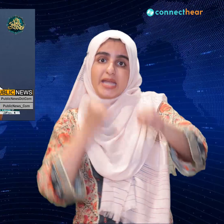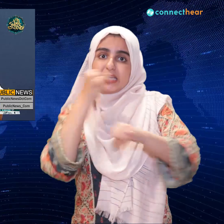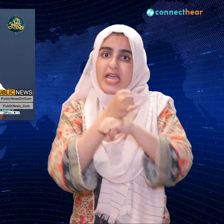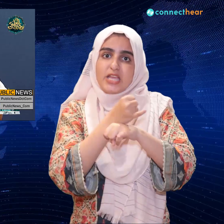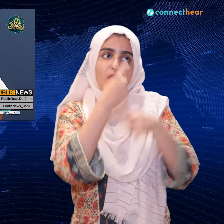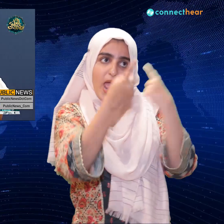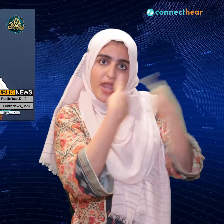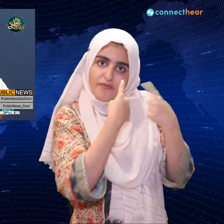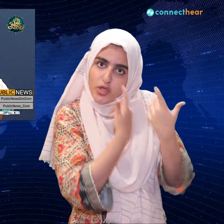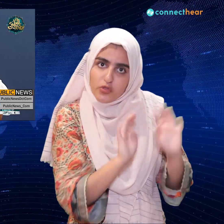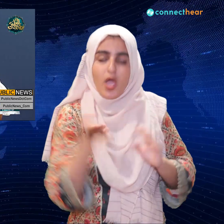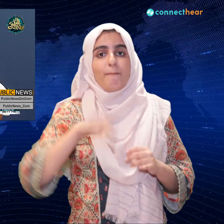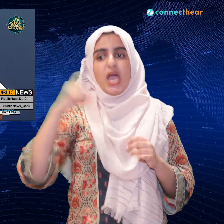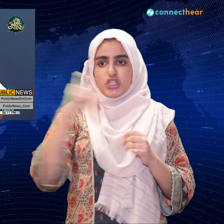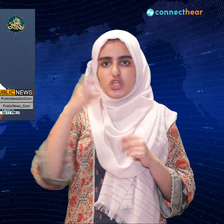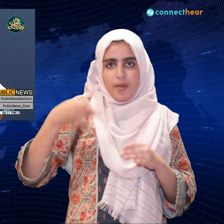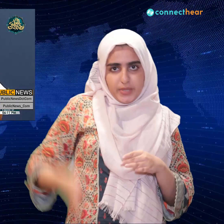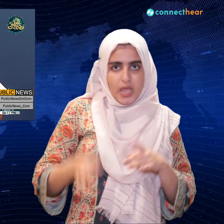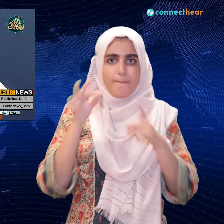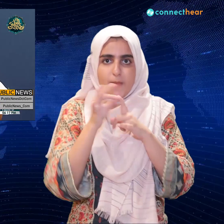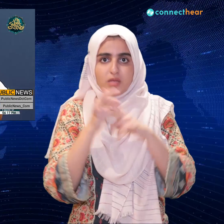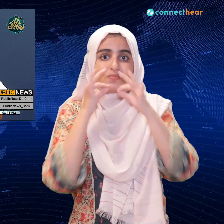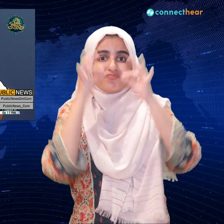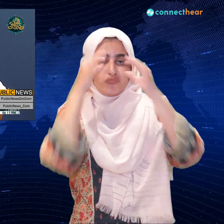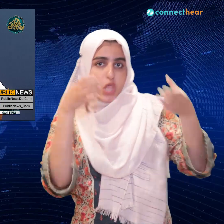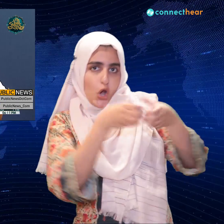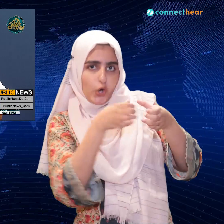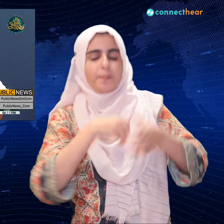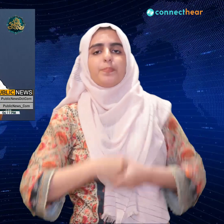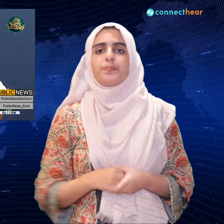گا، نیچے یہاں ایک چیئرمین ہوگا رحمت العالمین اتھارٹی کا.